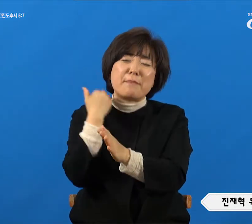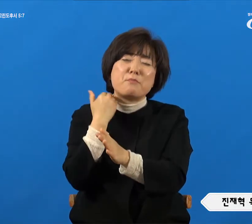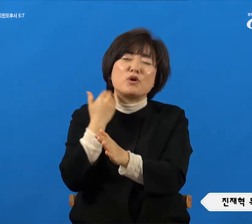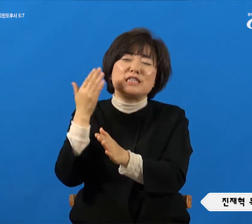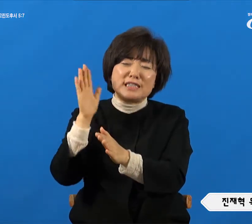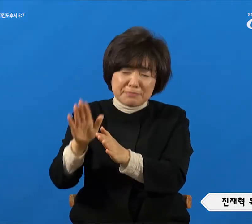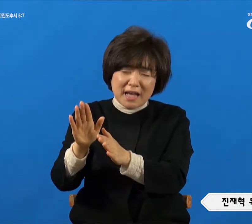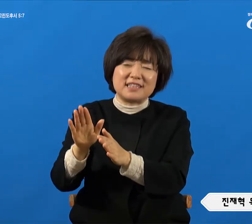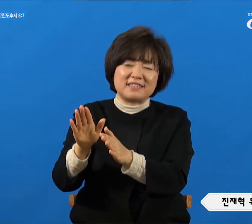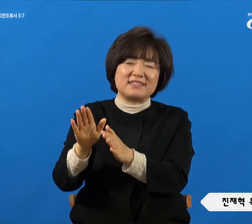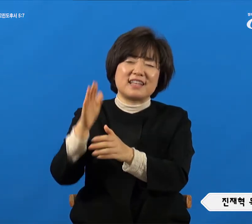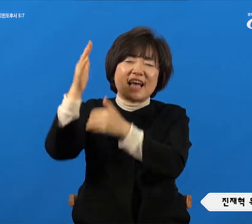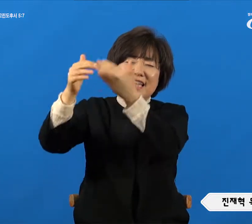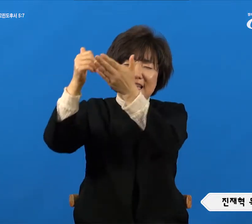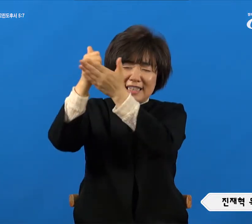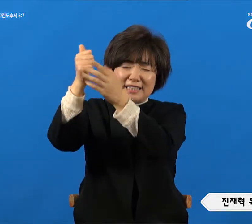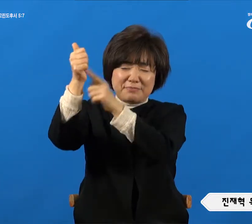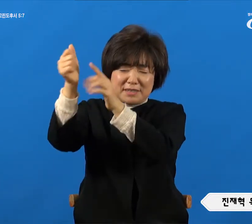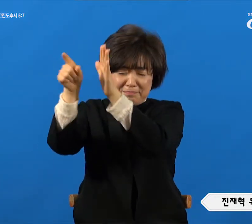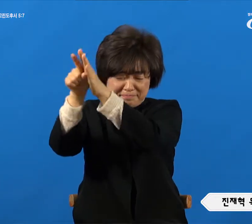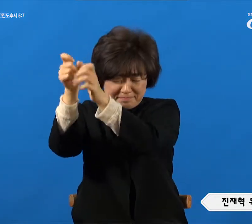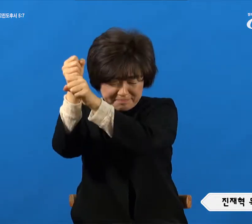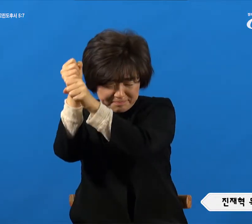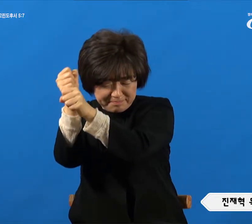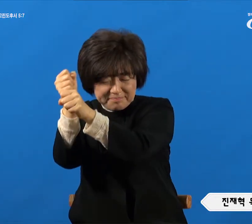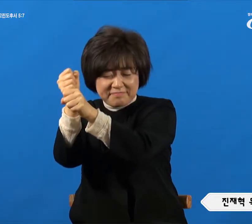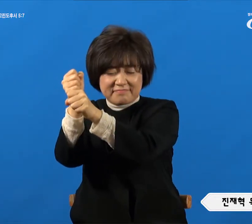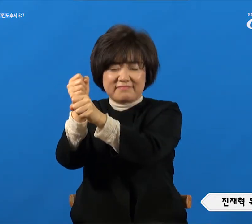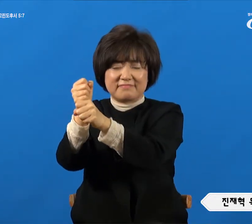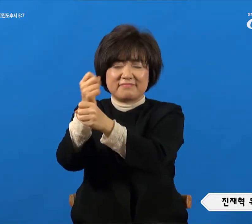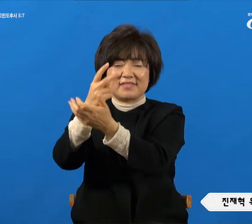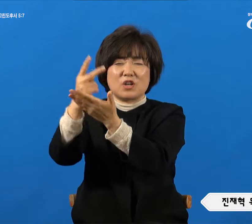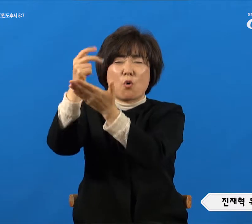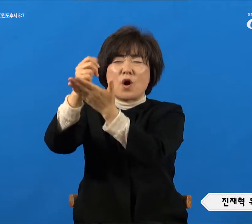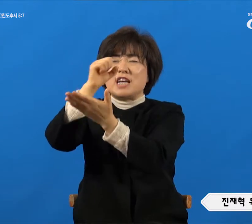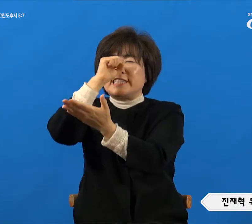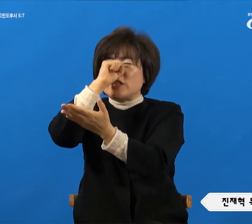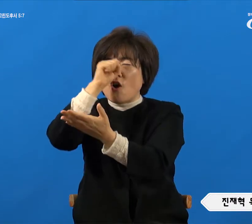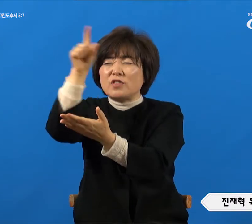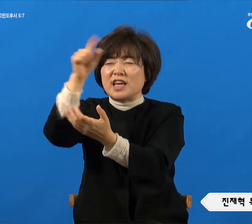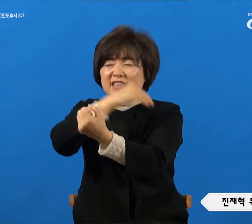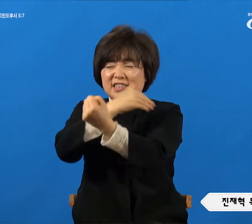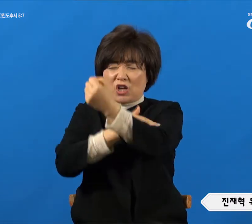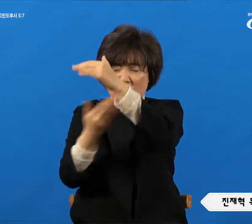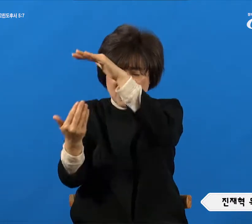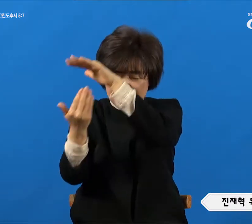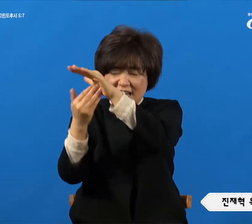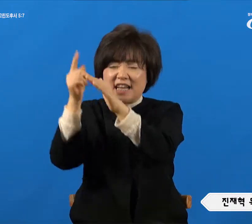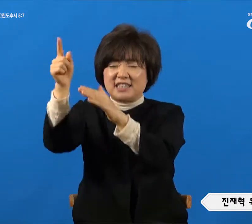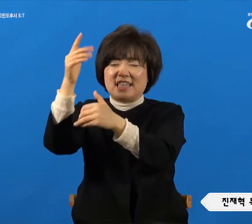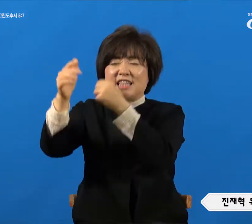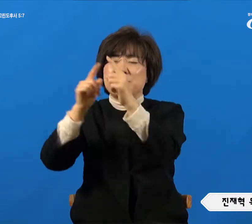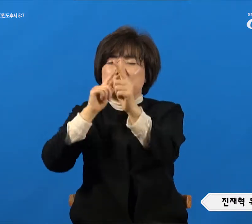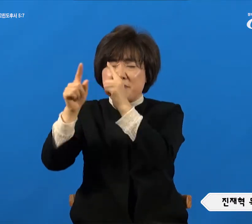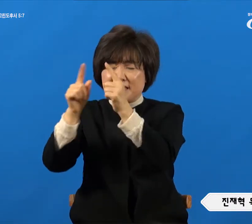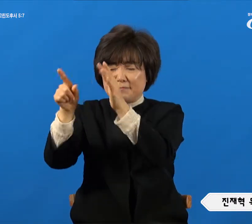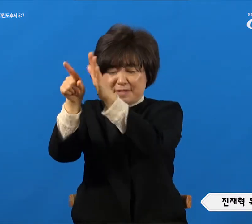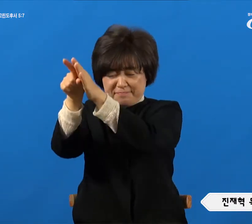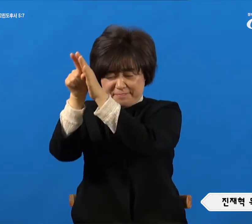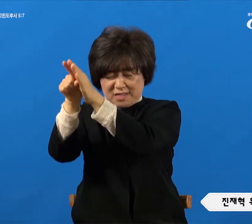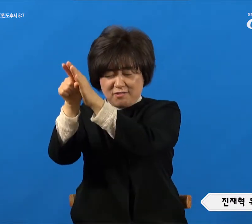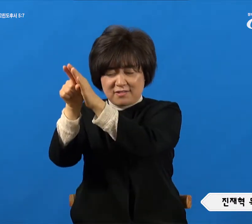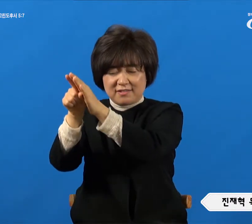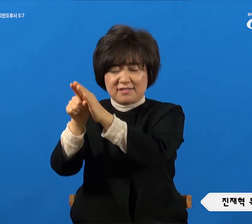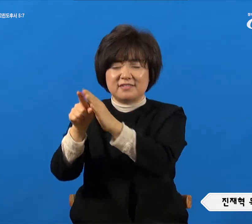하나님을 향한 믿음으로 인해 여호와의 선하심과 전능하심과 하나님의 말씀을 향한 신뢰로 인해